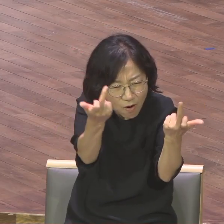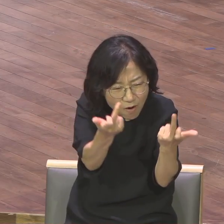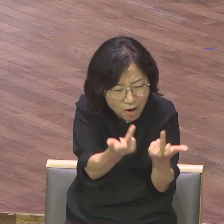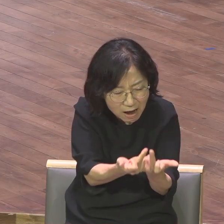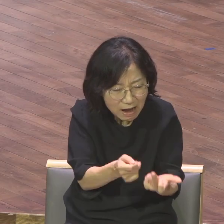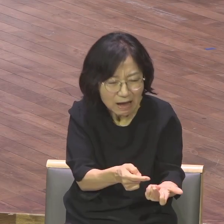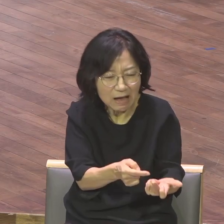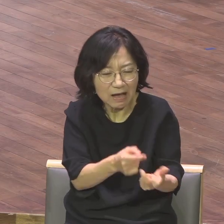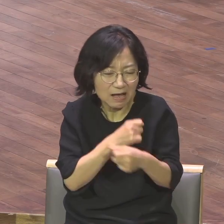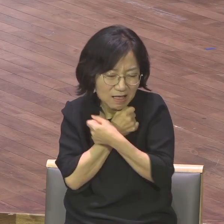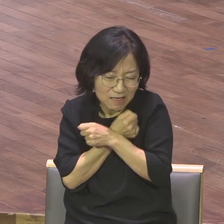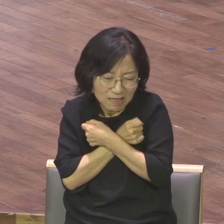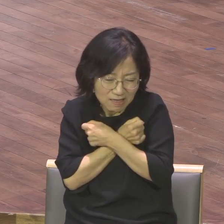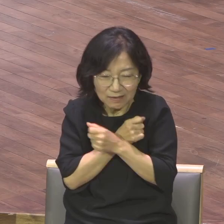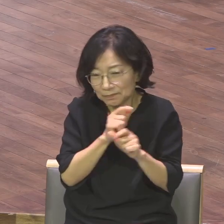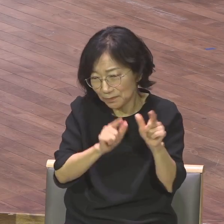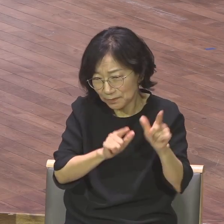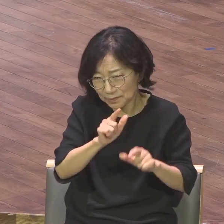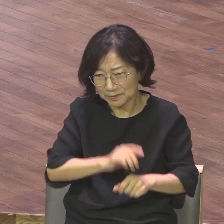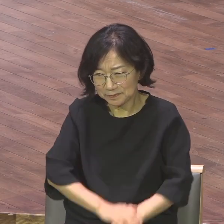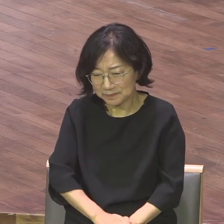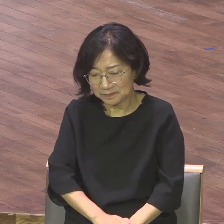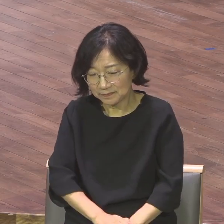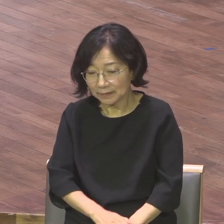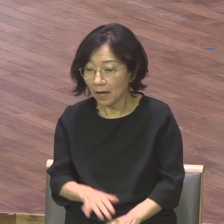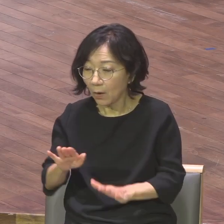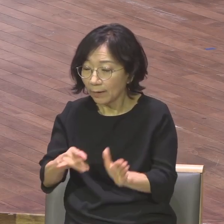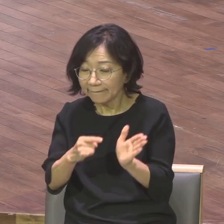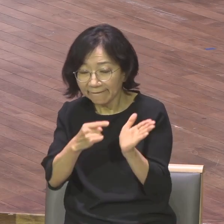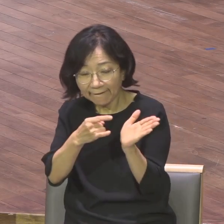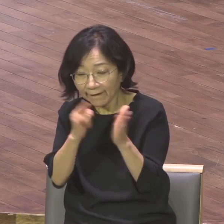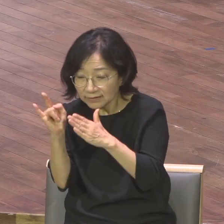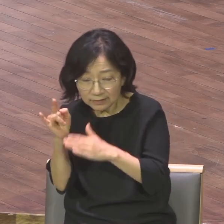돼요. 에스겔이 본 그 환상의 그 꼴짜기,